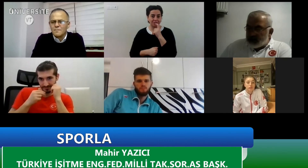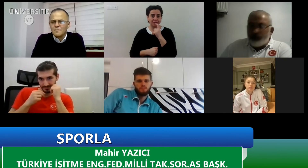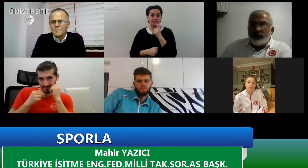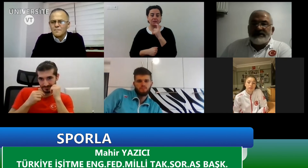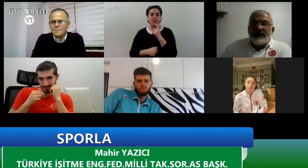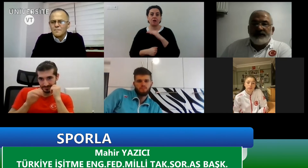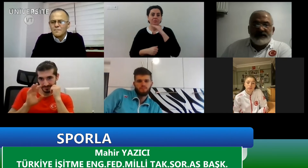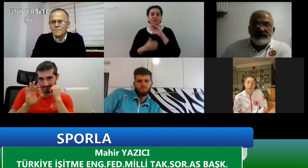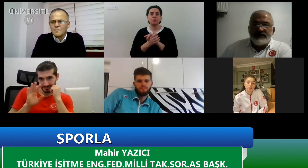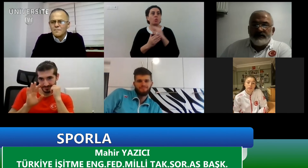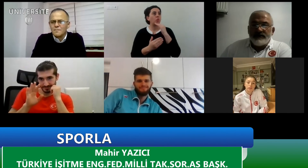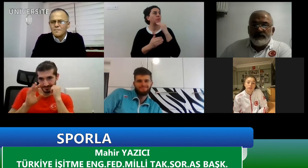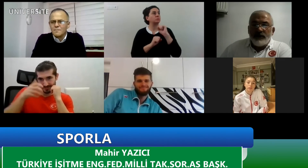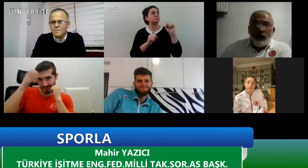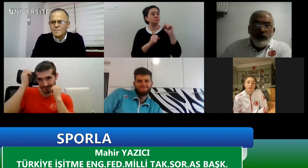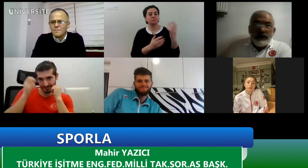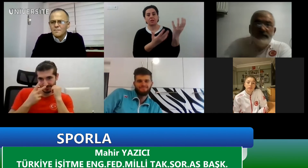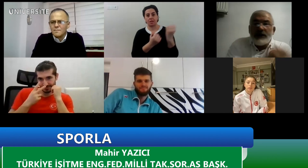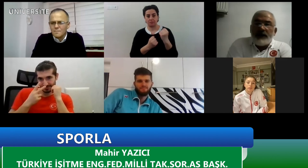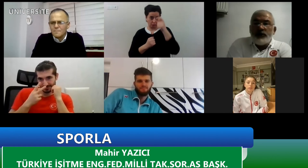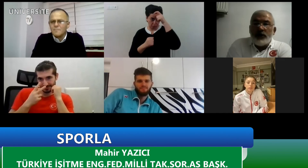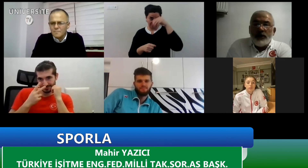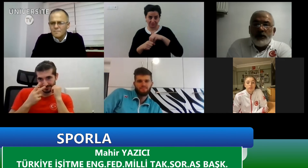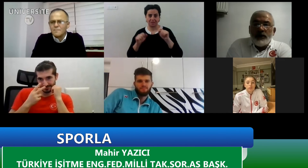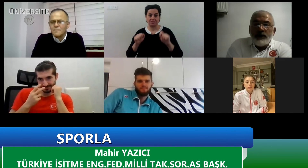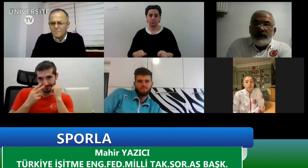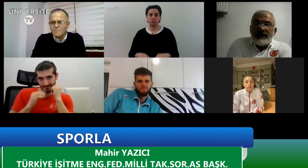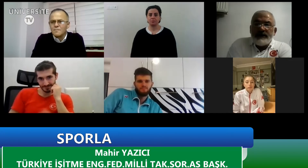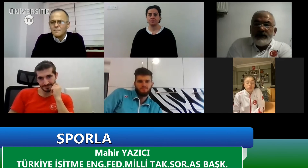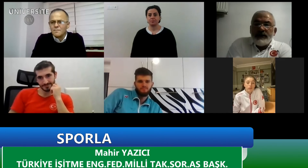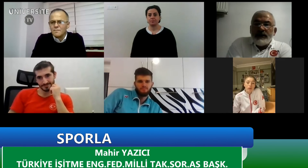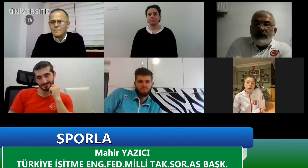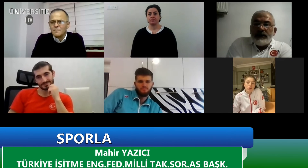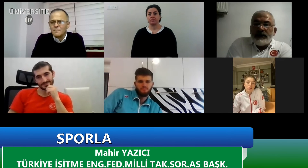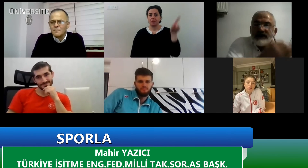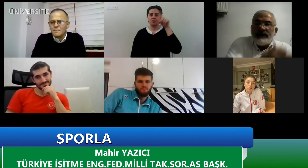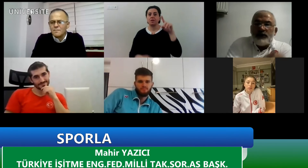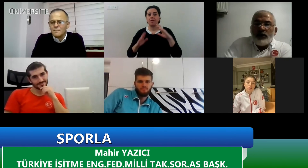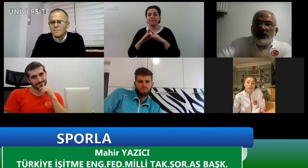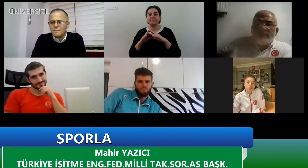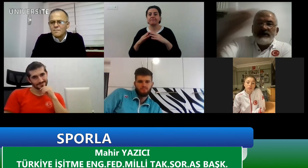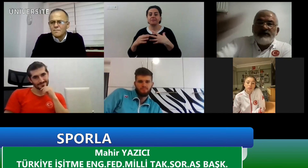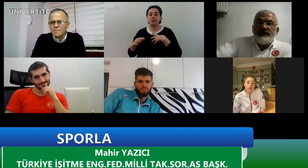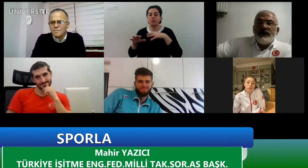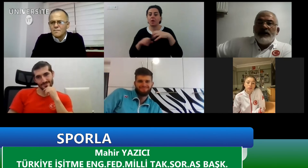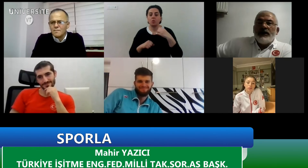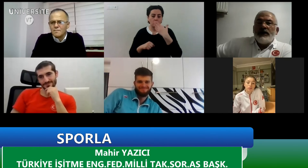Avrupa şampiyonasını yaptık. 10 yıldır yapılamıyor. Neden? Katılım yok.